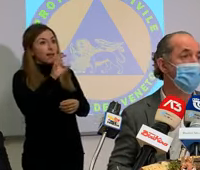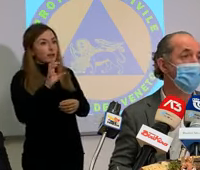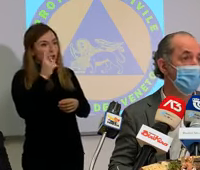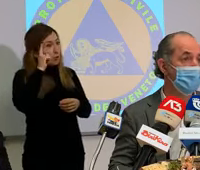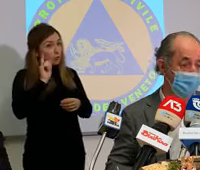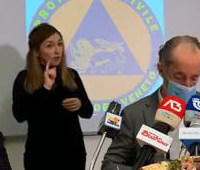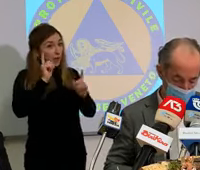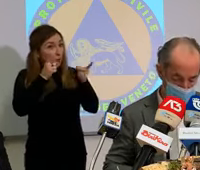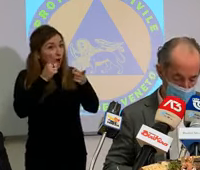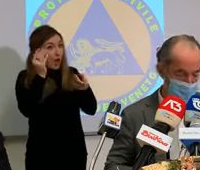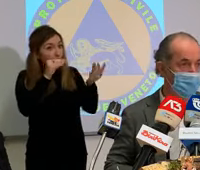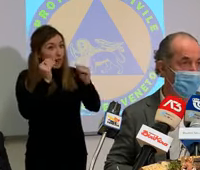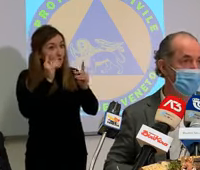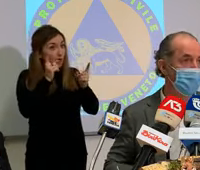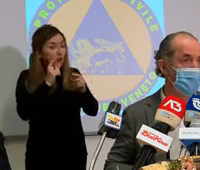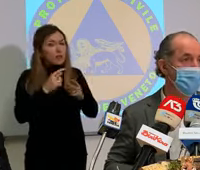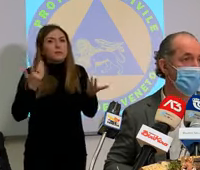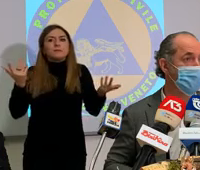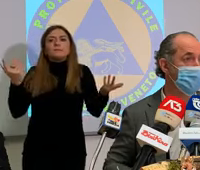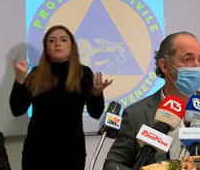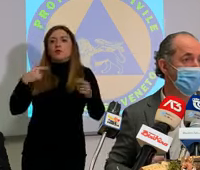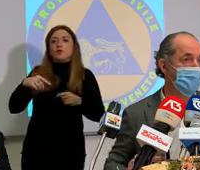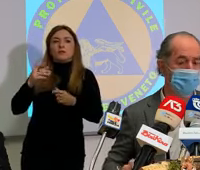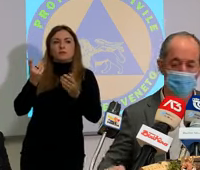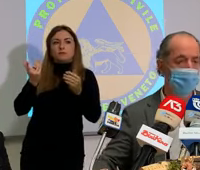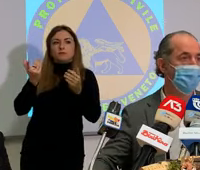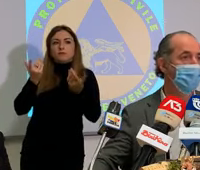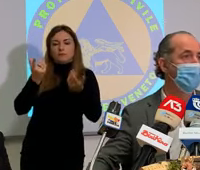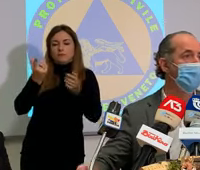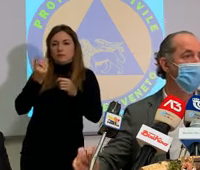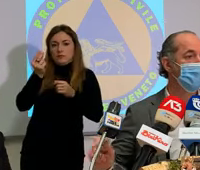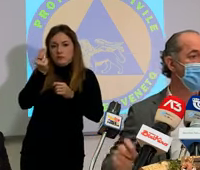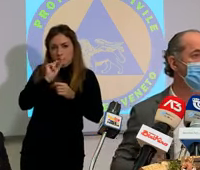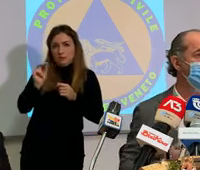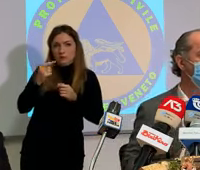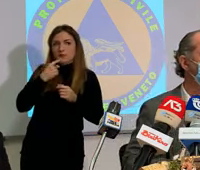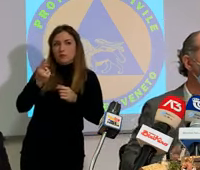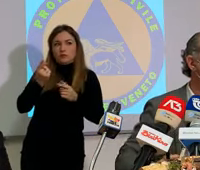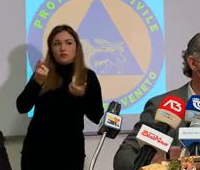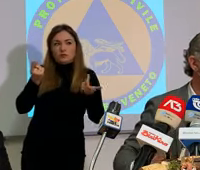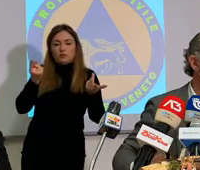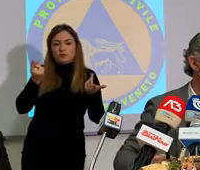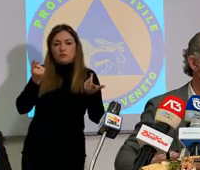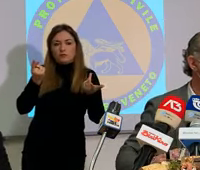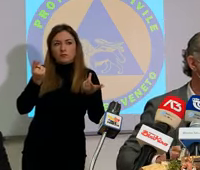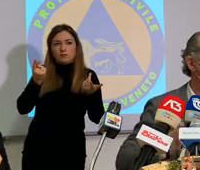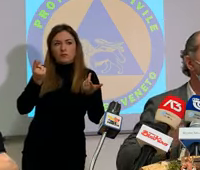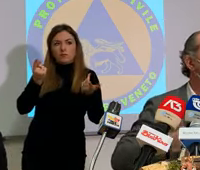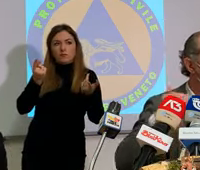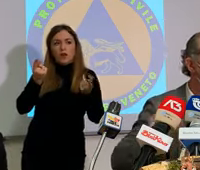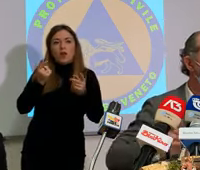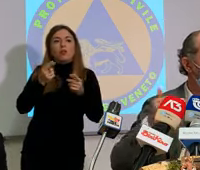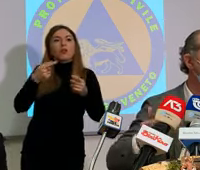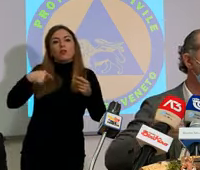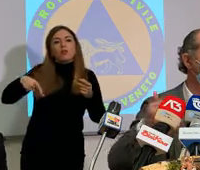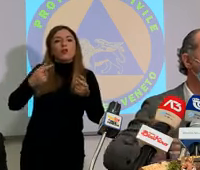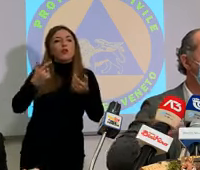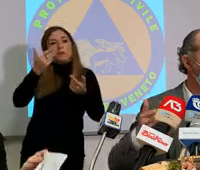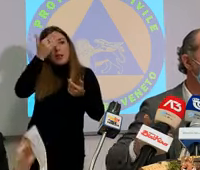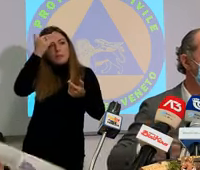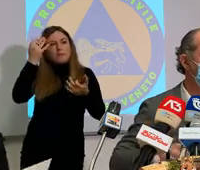ci hanno mai stati proprio i fatti abbiamo scritto fonte iss ha spiegato sotto dopo per correttezza noi ve la diamo siccome ogni giorno me